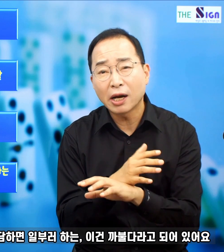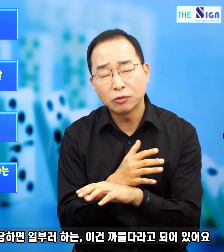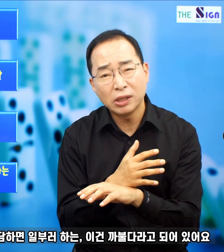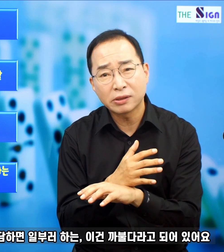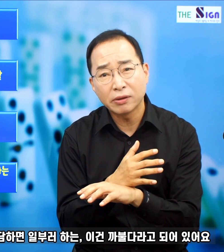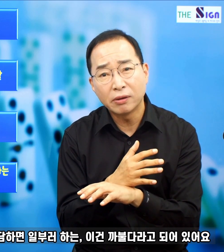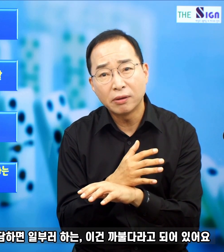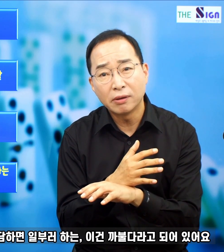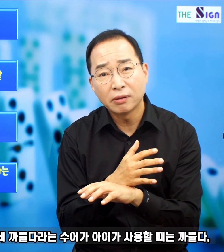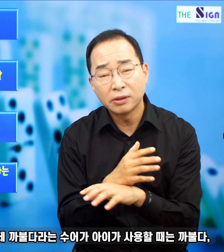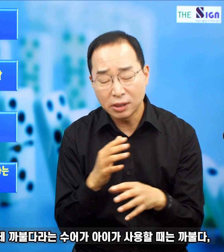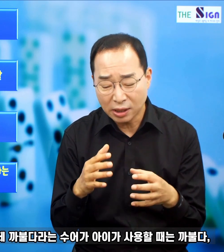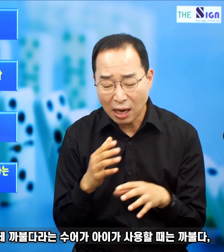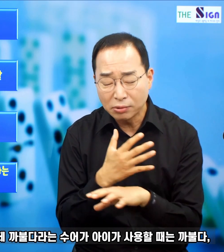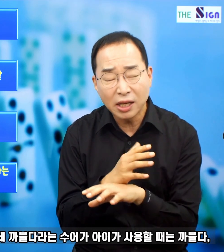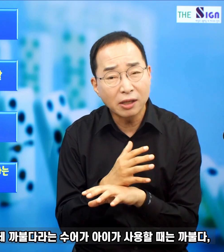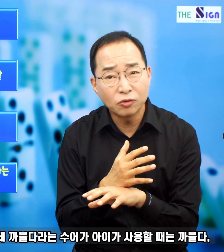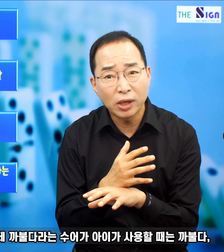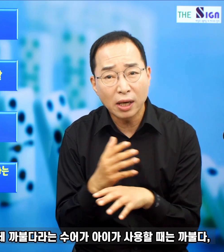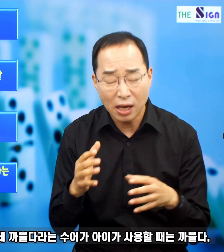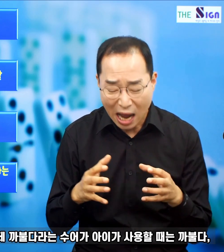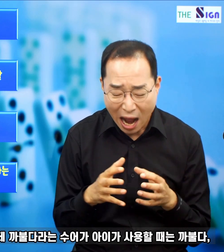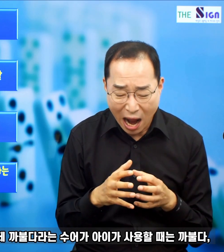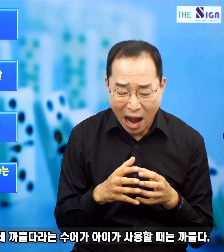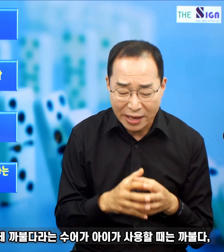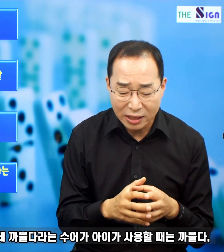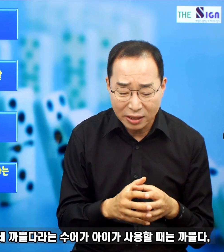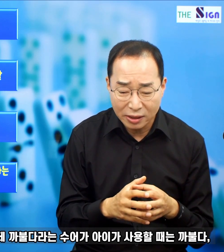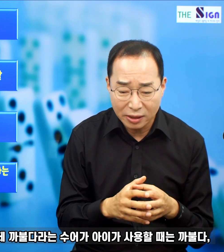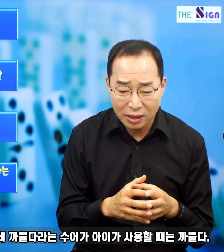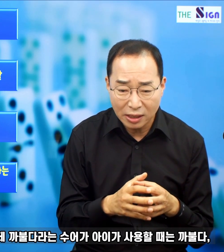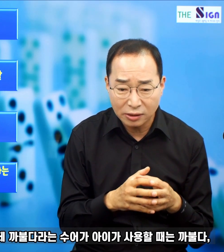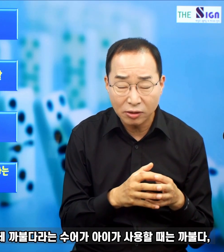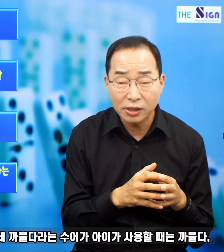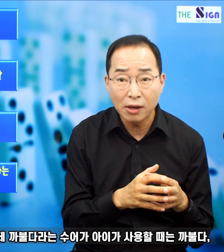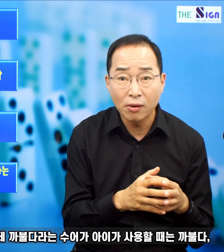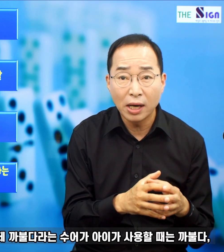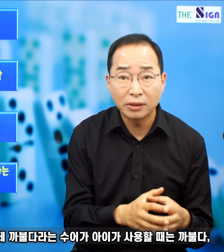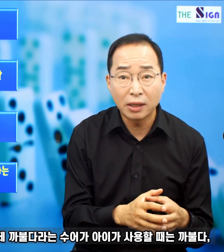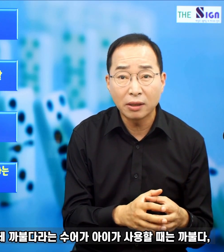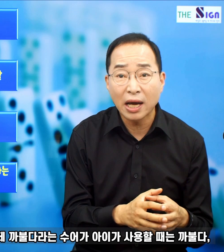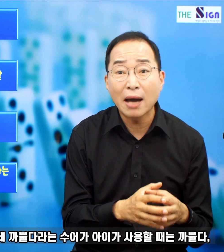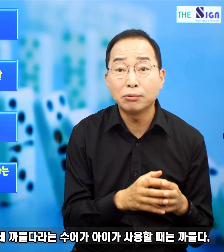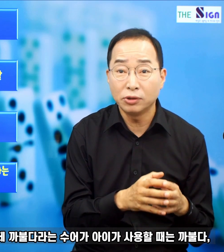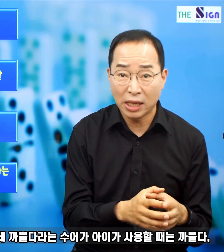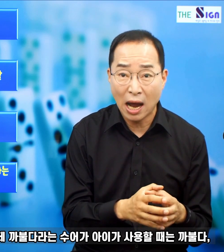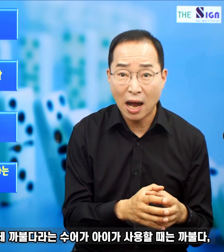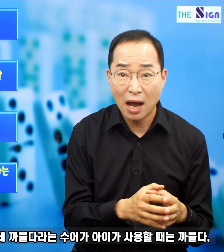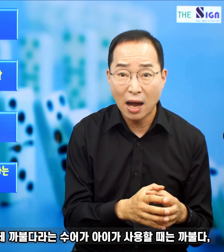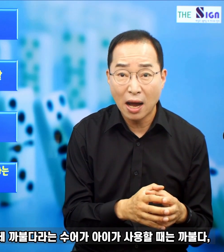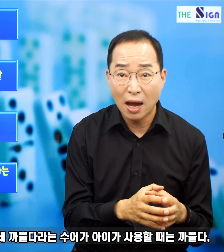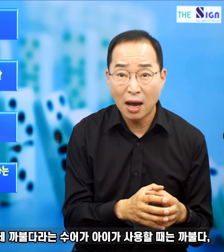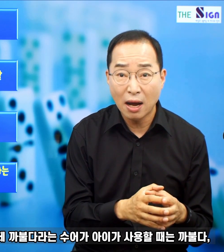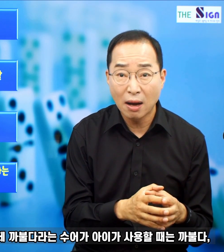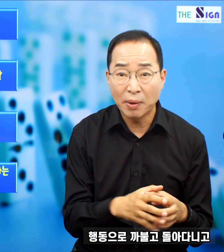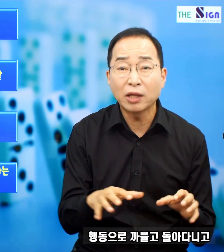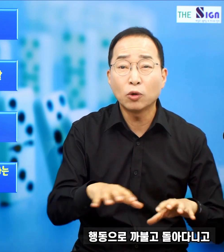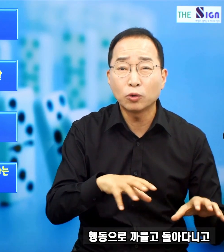되어 있어요. 근데 이제 까불다라는 수어가 아이에서 사용할 때는 까불다, 뭐 행동으로 막